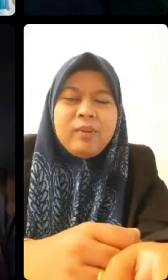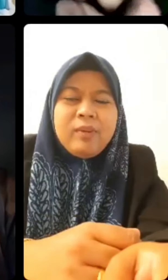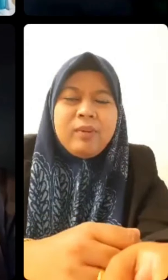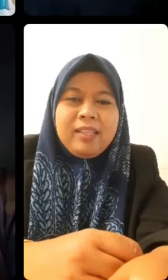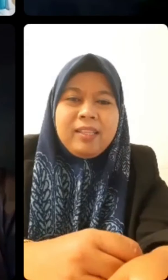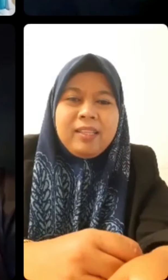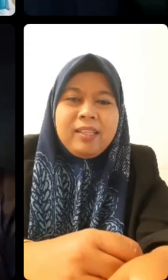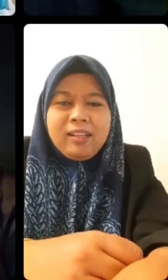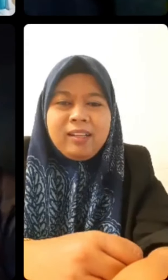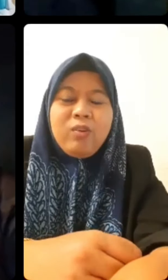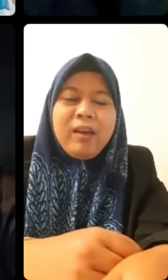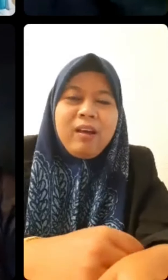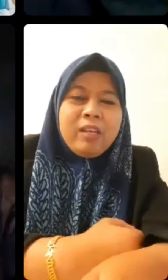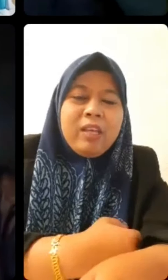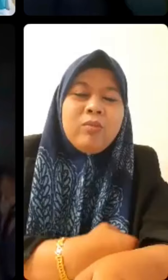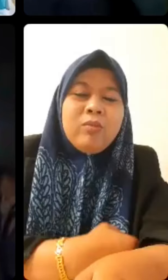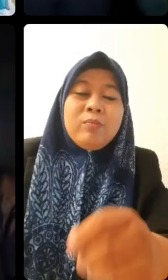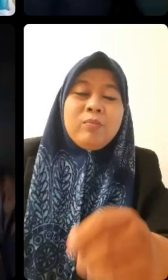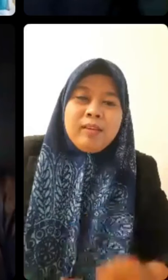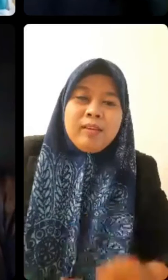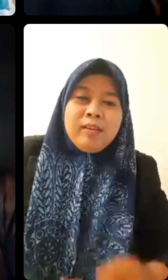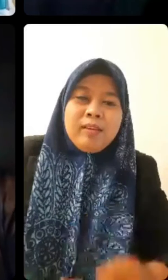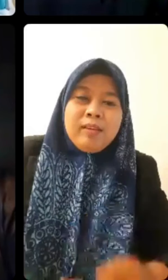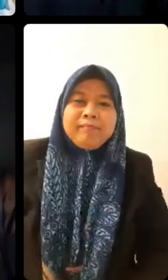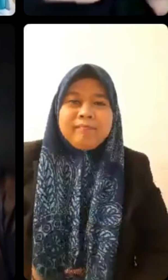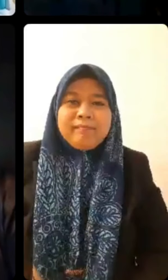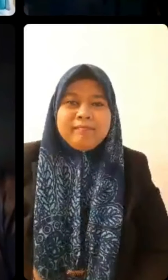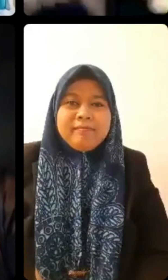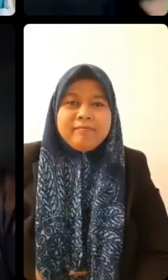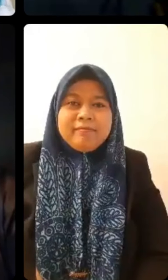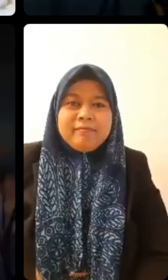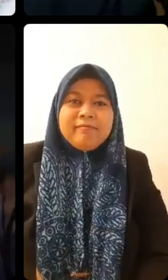So benda ni penting lah. Kita kena hormat hak okey tu tersebut. Setuju.